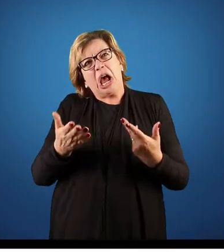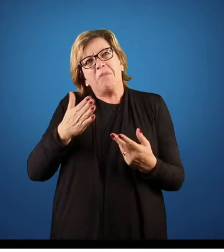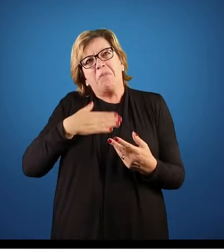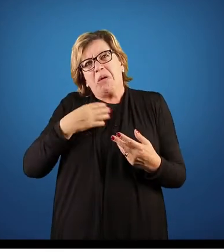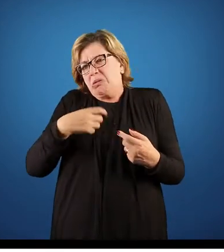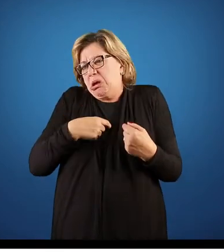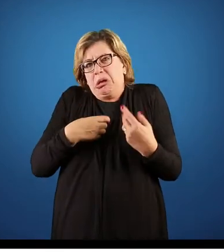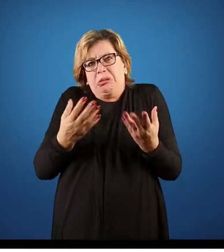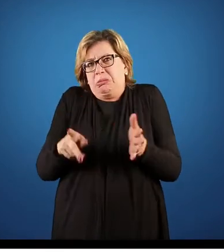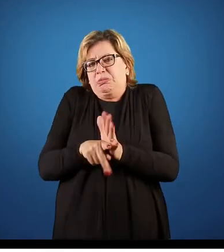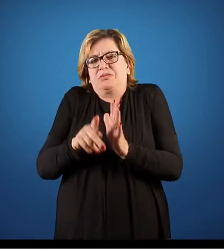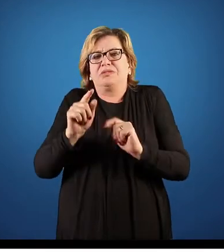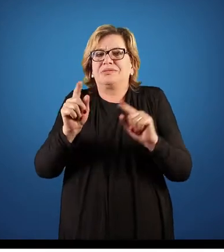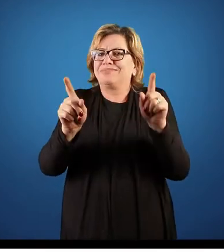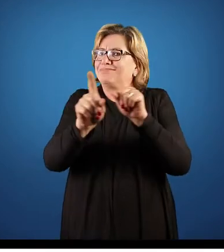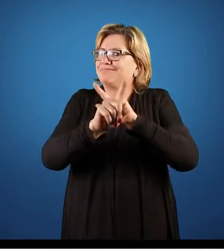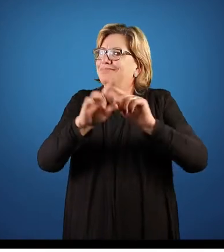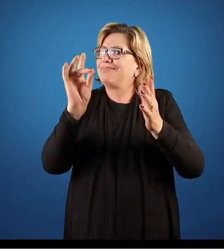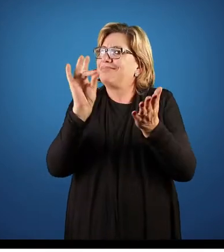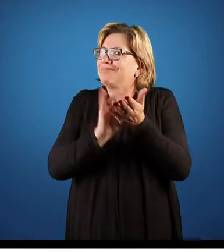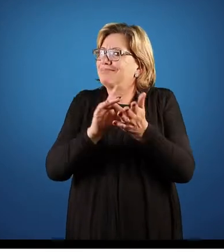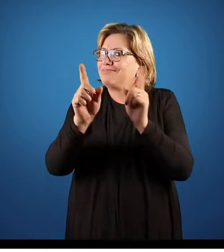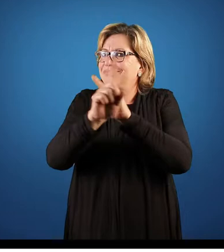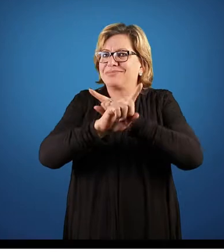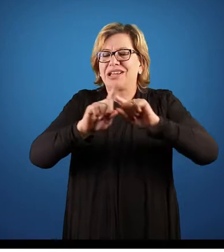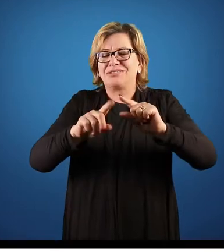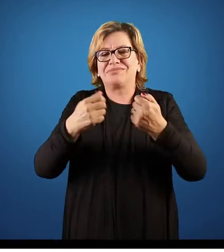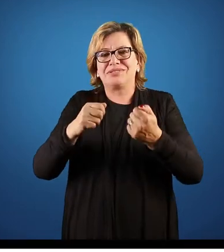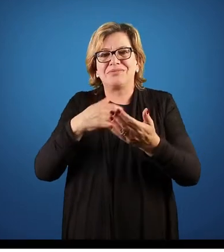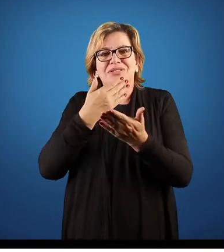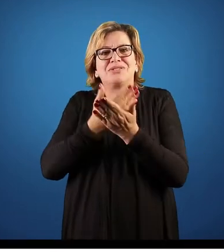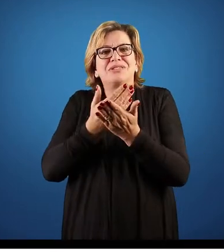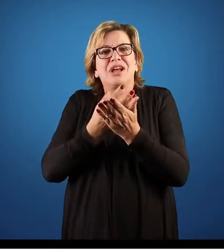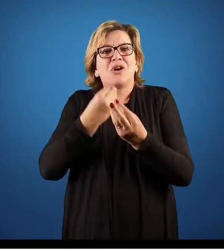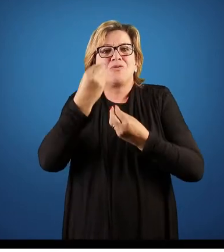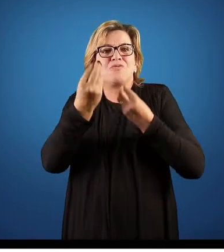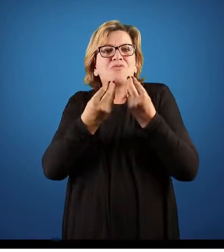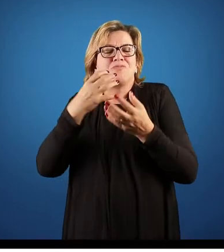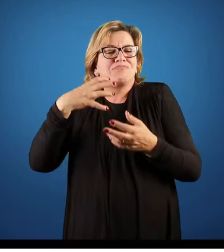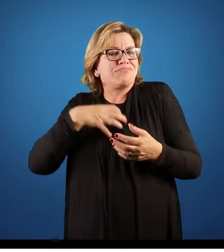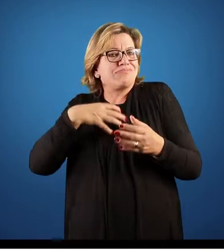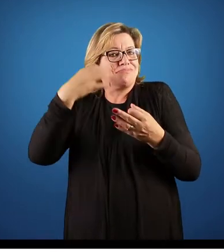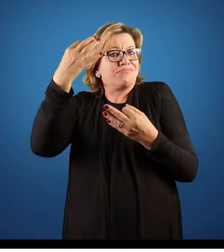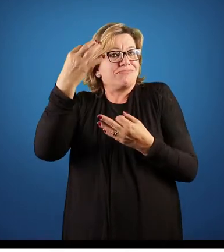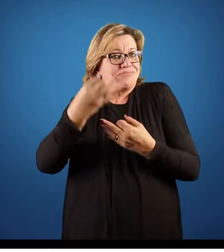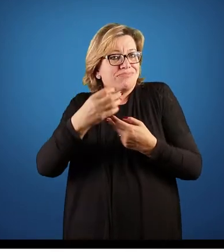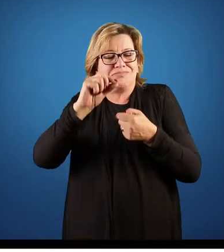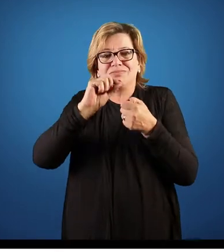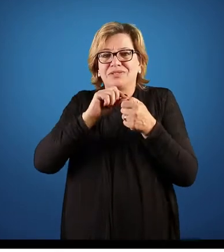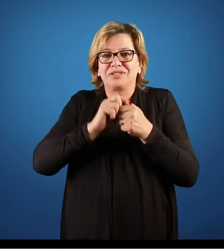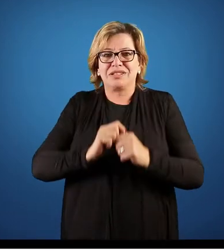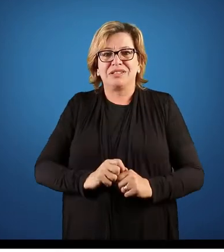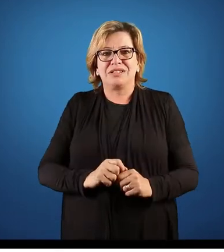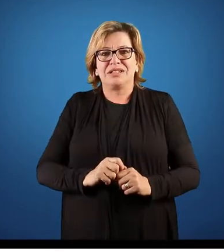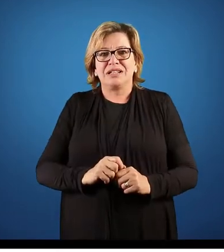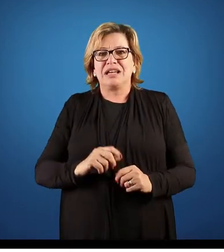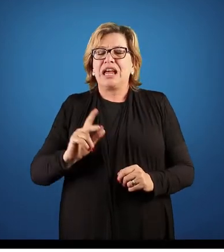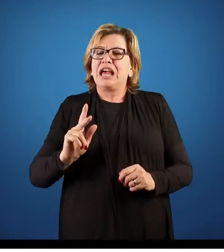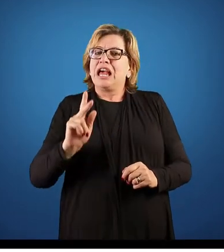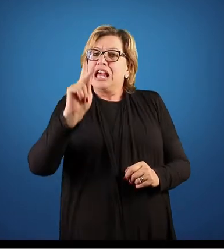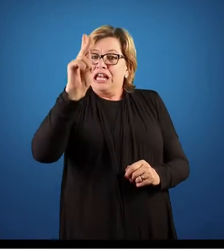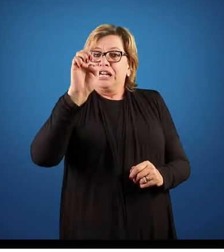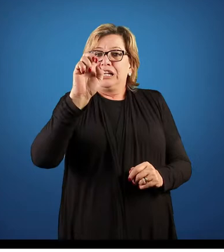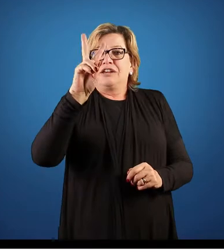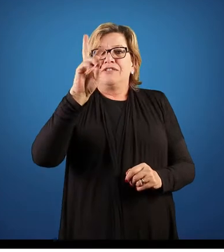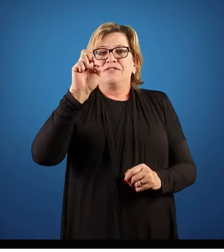forma de fazer na realidade nós temos que estudar qualquer forma correta de fazer isso né segundo kevin nato em 1999